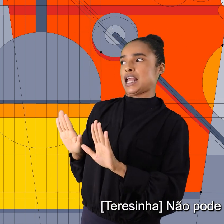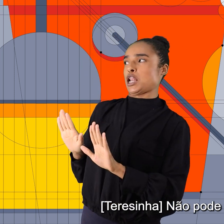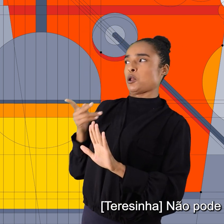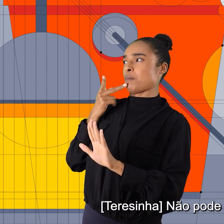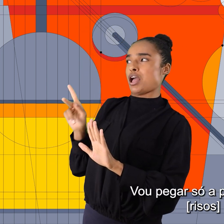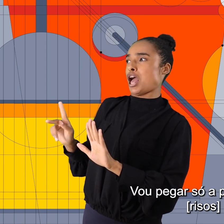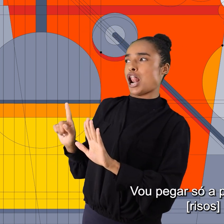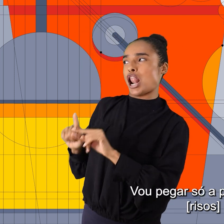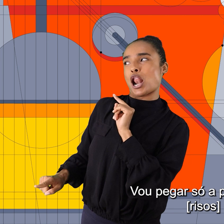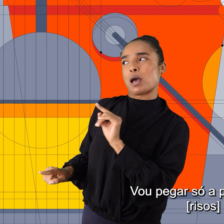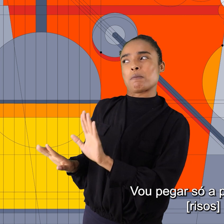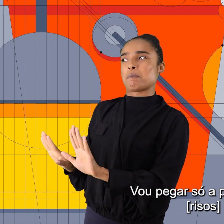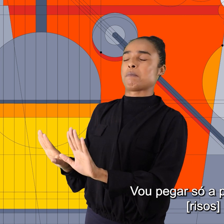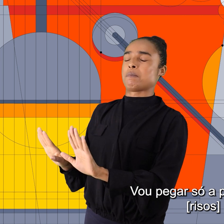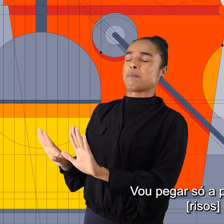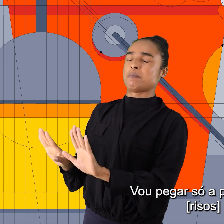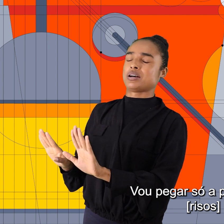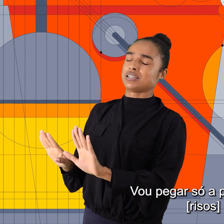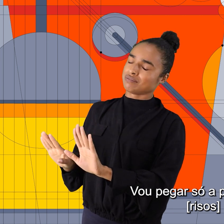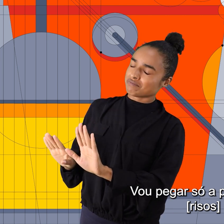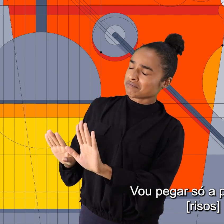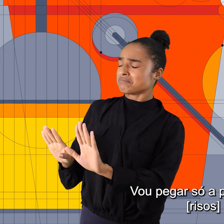falar tudo, né? Vou pegar só a parte boa.